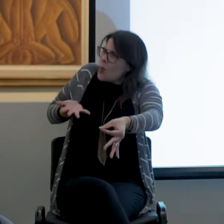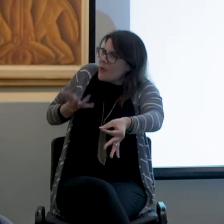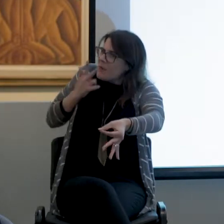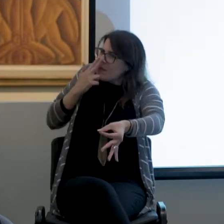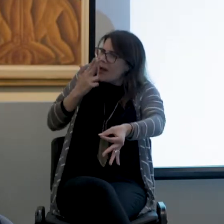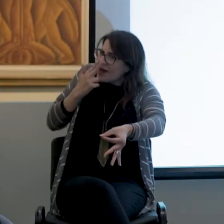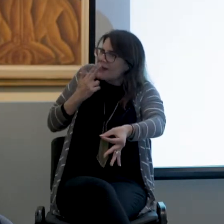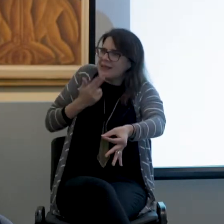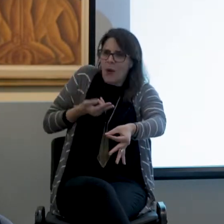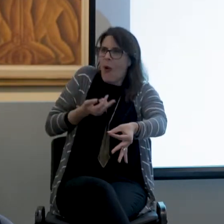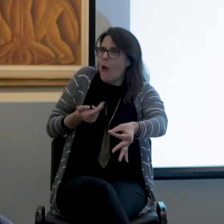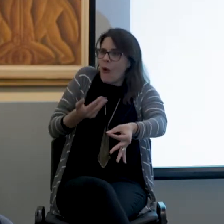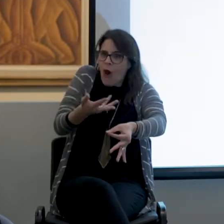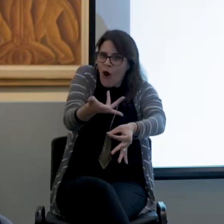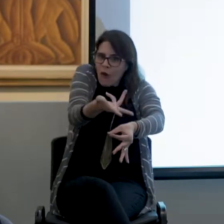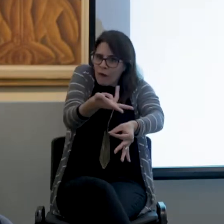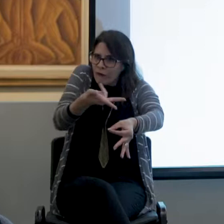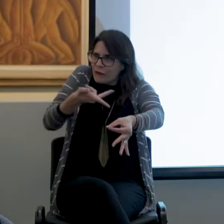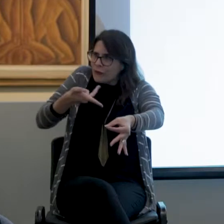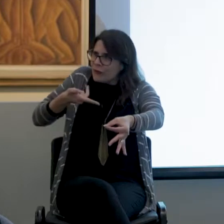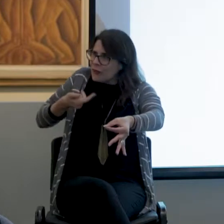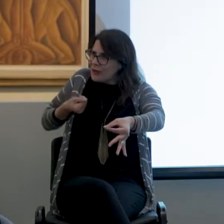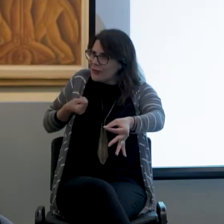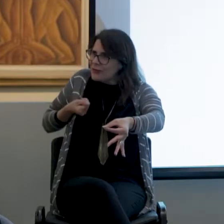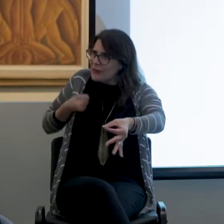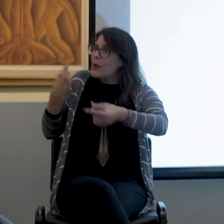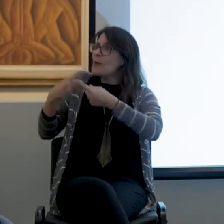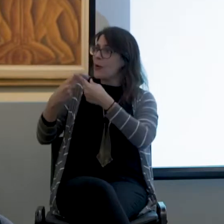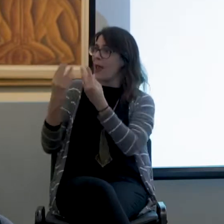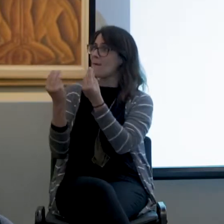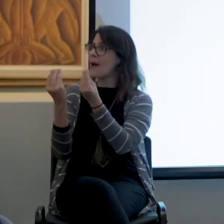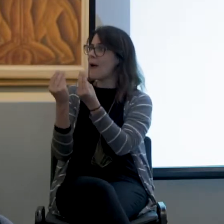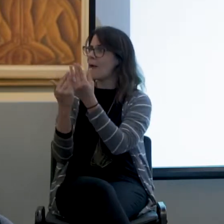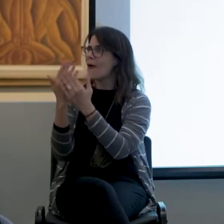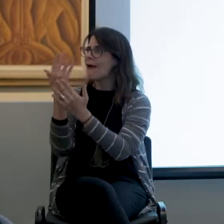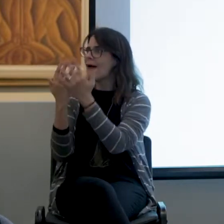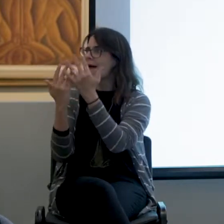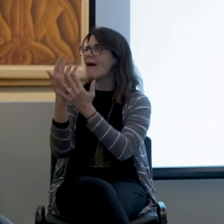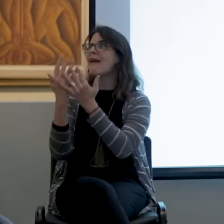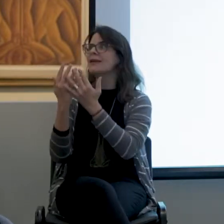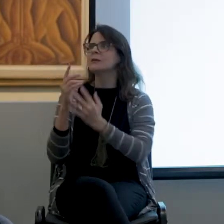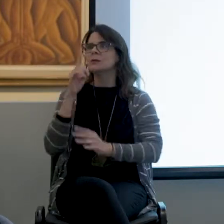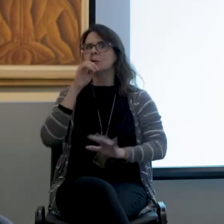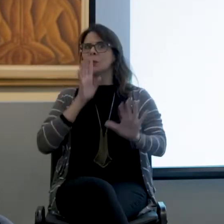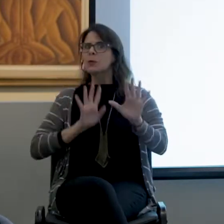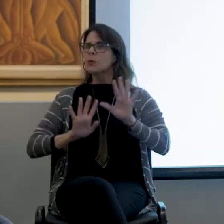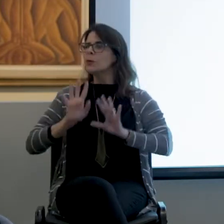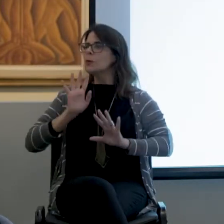é o convite mais perigoso ao sensualismo.